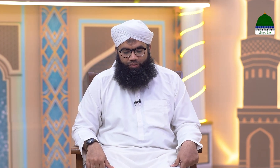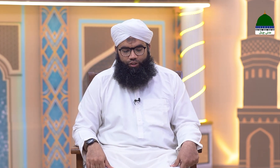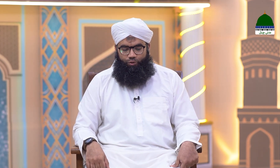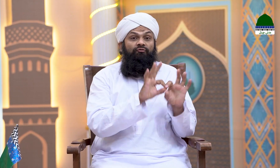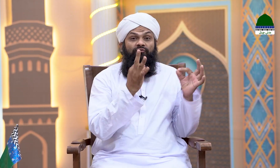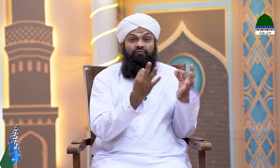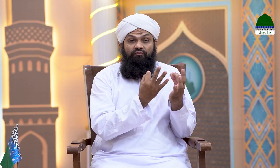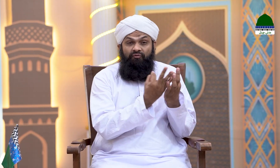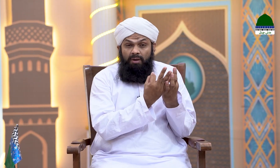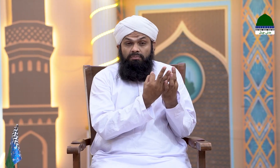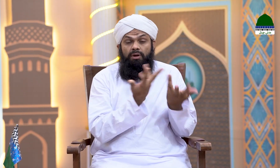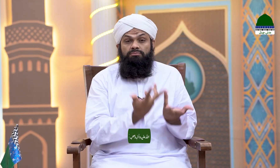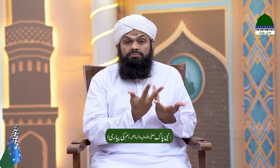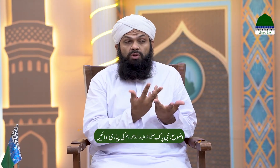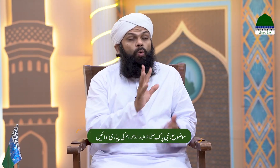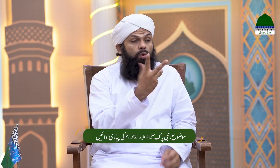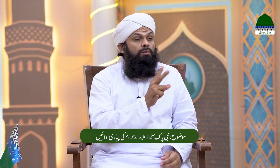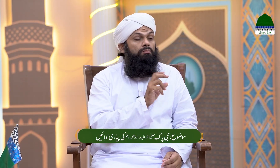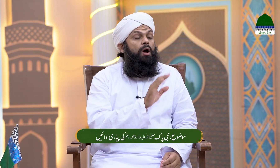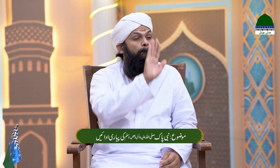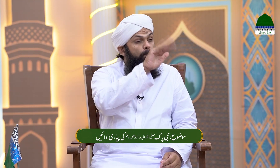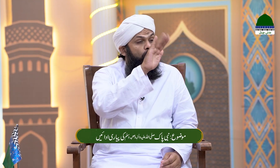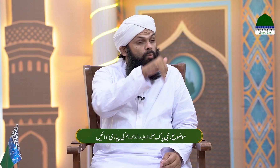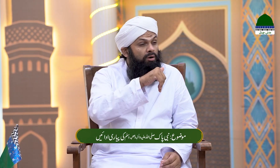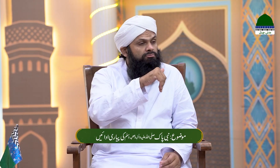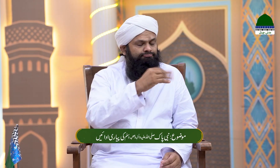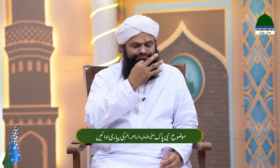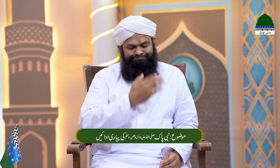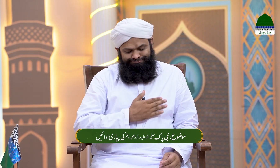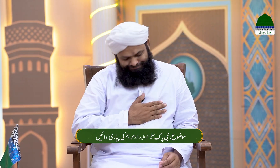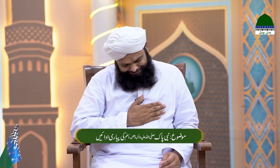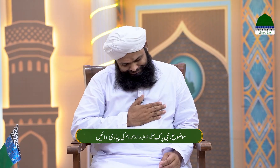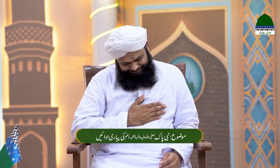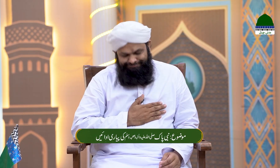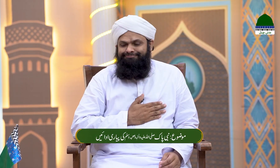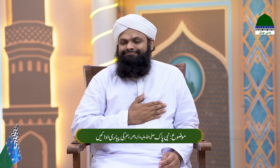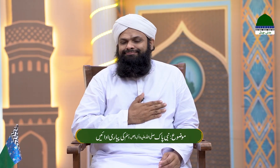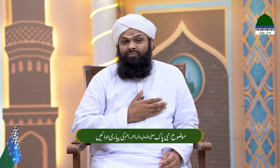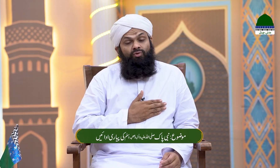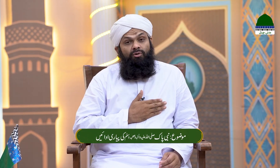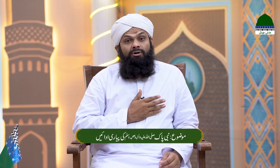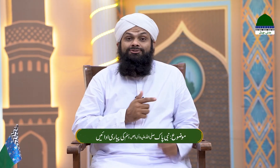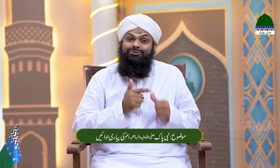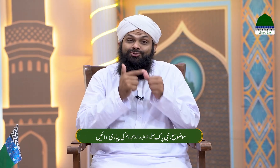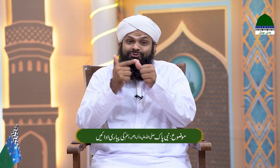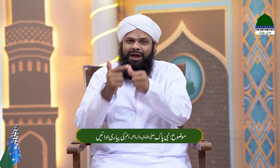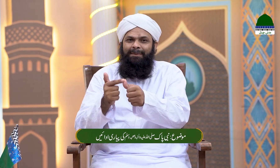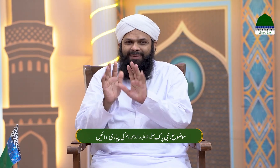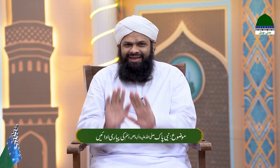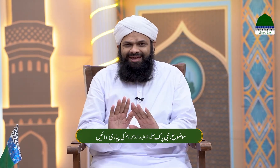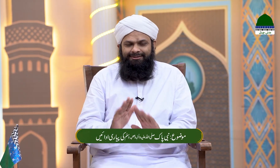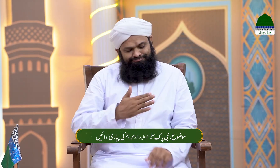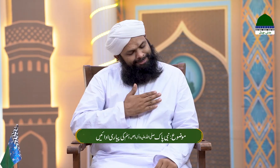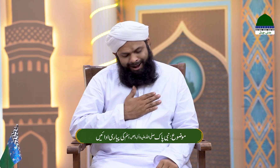میں سے جو کوئی بھی آپ کو پکارتا تو آپ لبیک یعنی میں حاضر ہوں کہہ کر جواب دیا کرتے